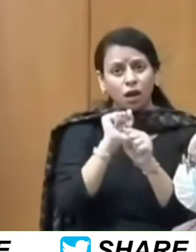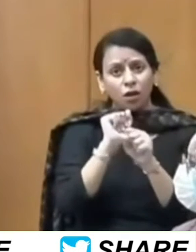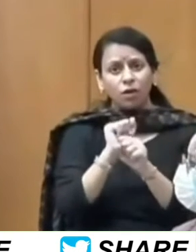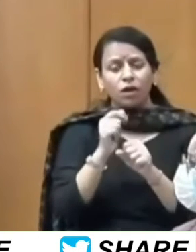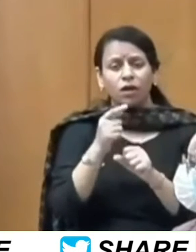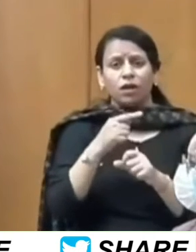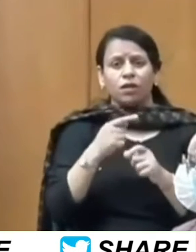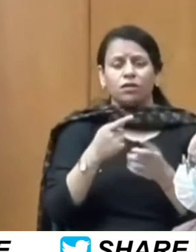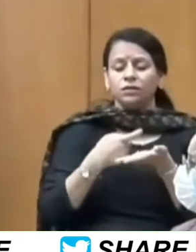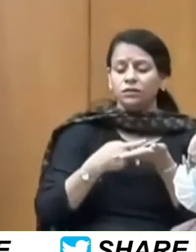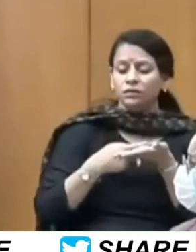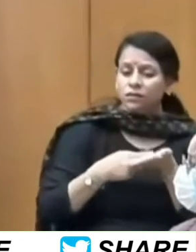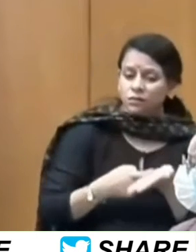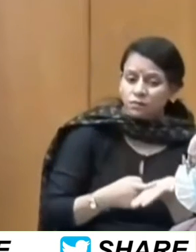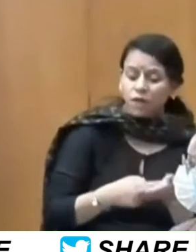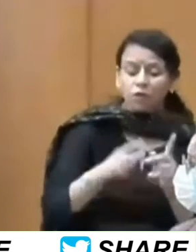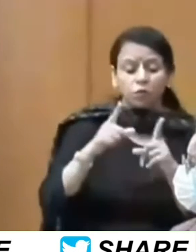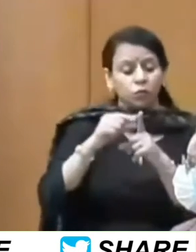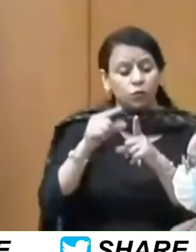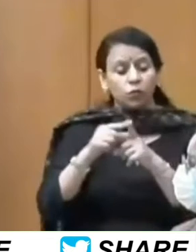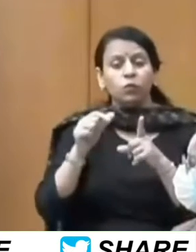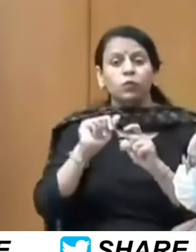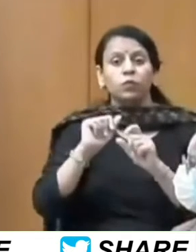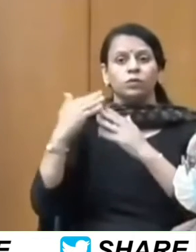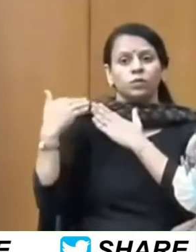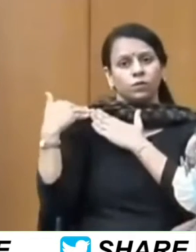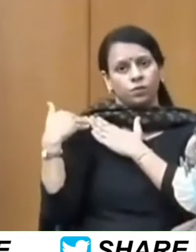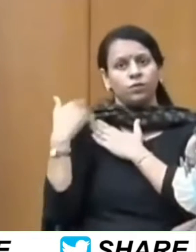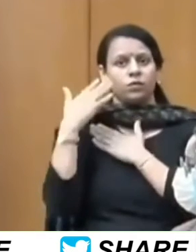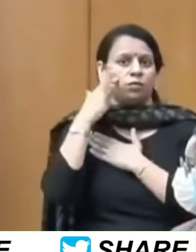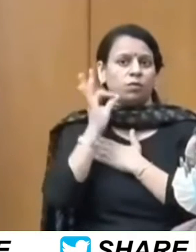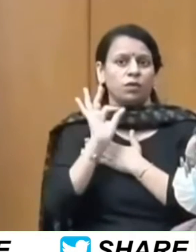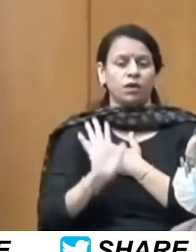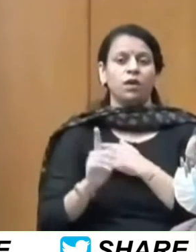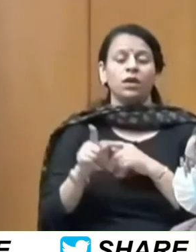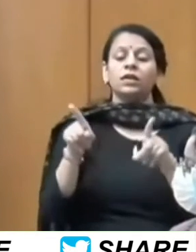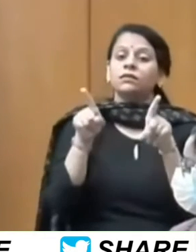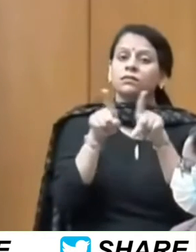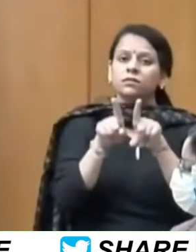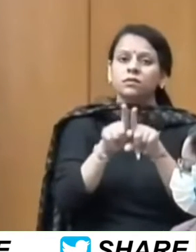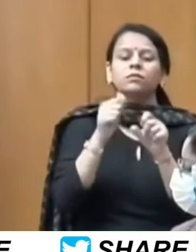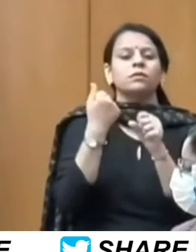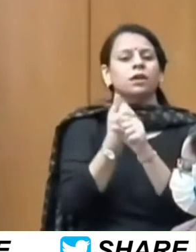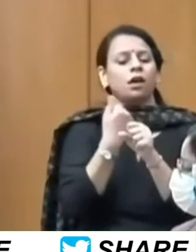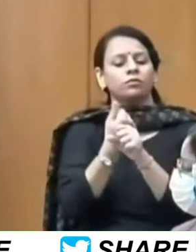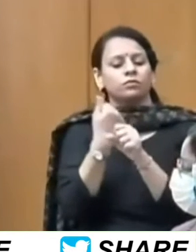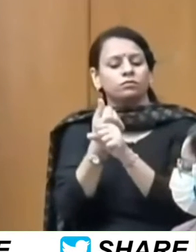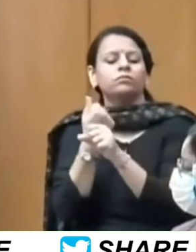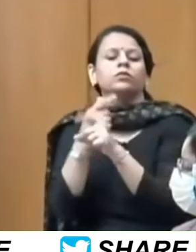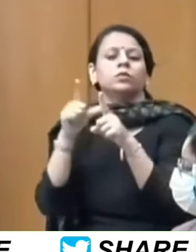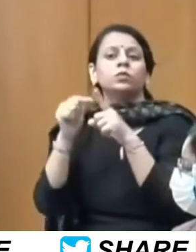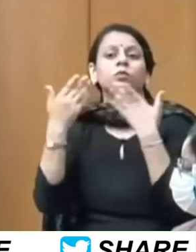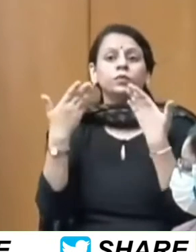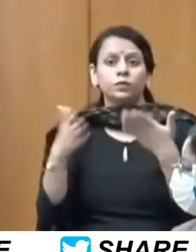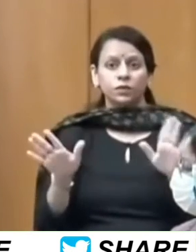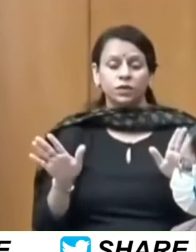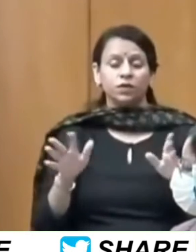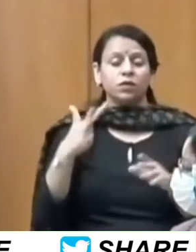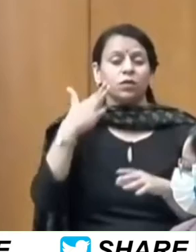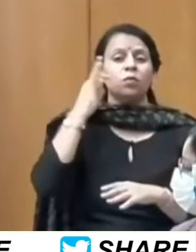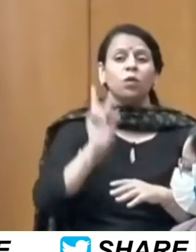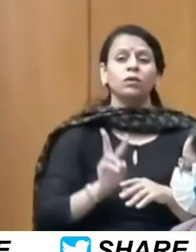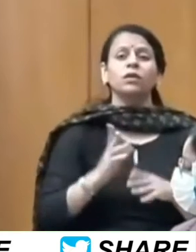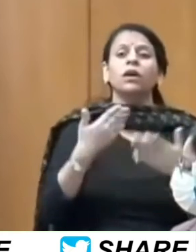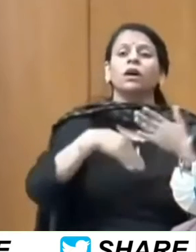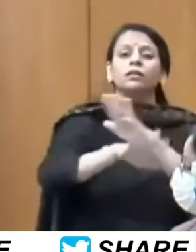विनम्र प्रतिवेदन करना एक जिम्मेवारी बनती है। आज ऐसे ही कुछ काम हमने पूरा किया है, जिसमें महत्वपूर्ण